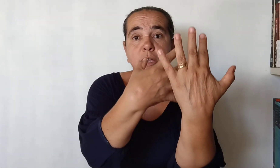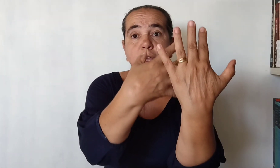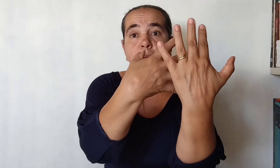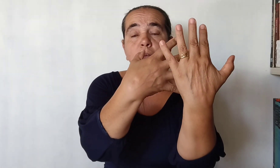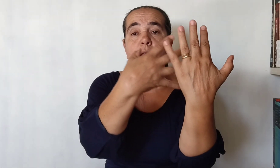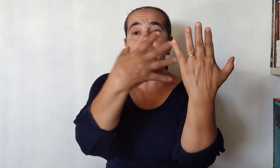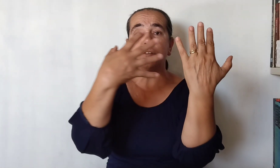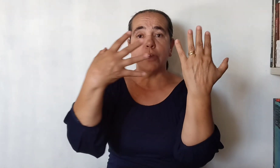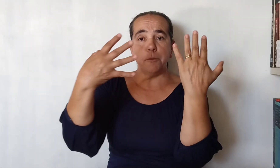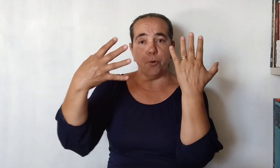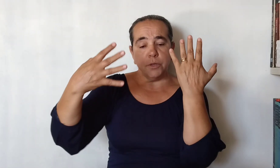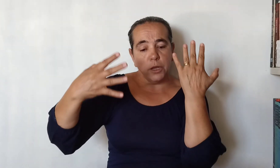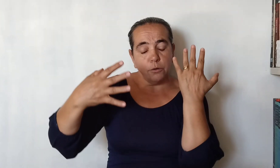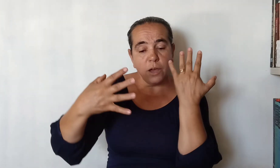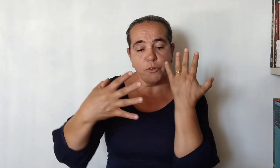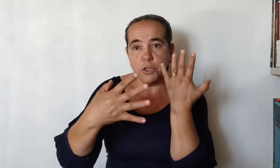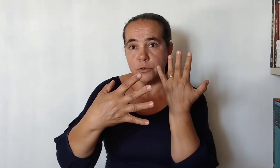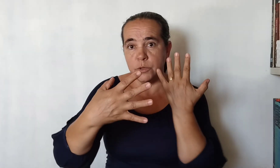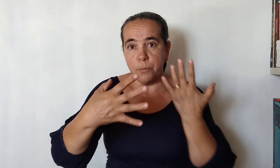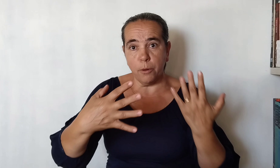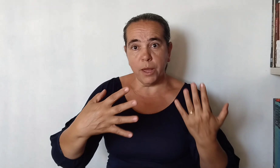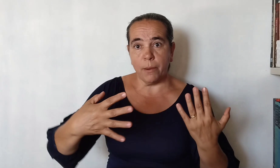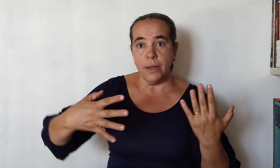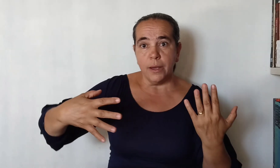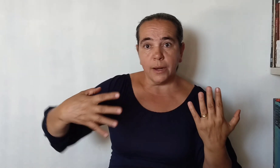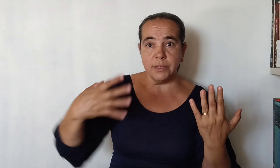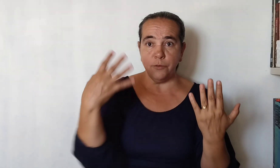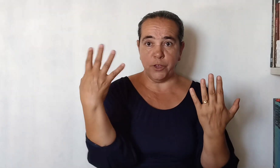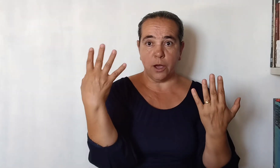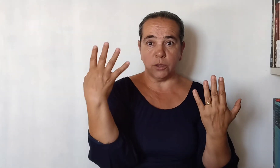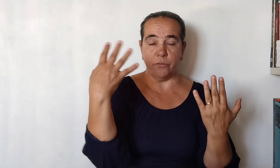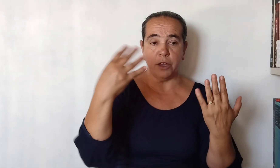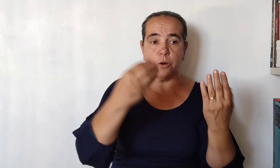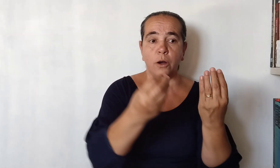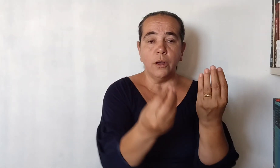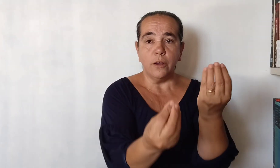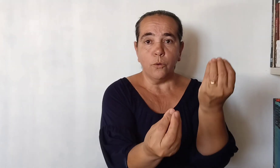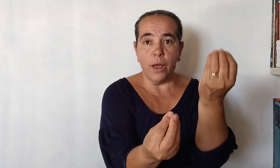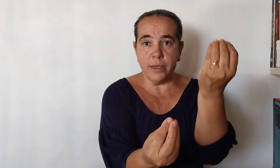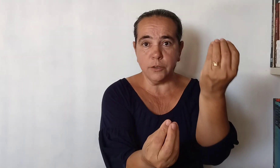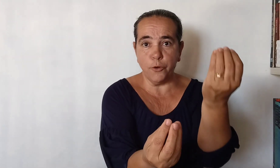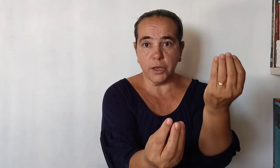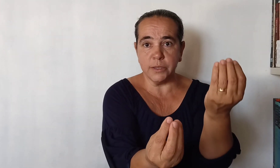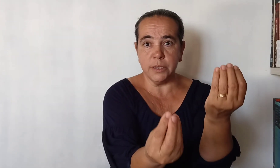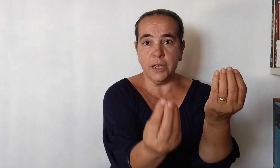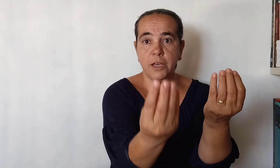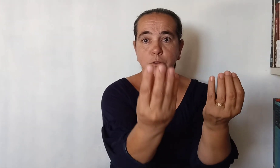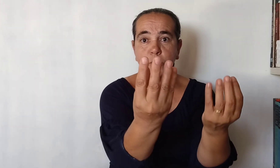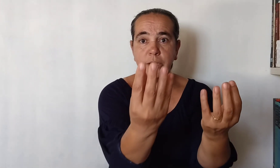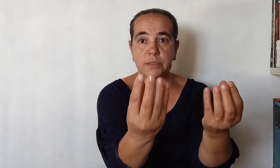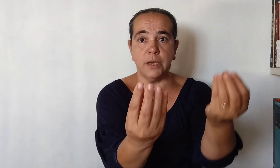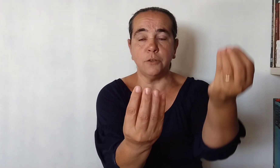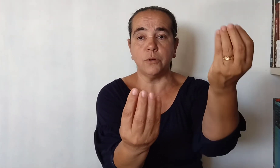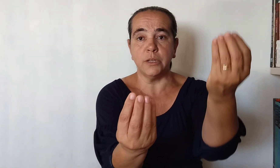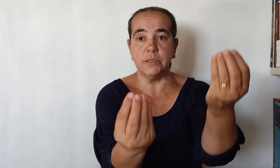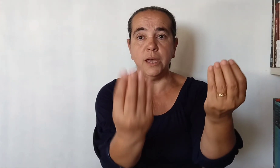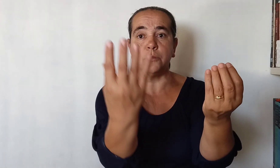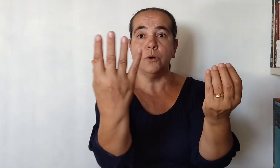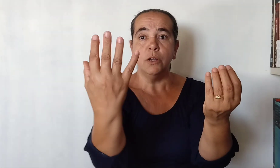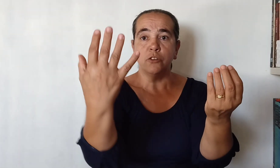aqui. Liz, eu quero pôr trigo na frente, não tem problema. Classifica, ó, tá vendo, ó? Esse foi crescendo.